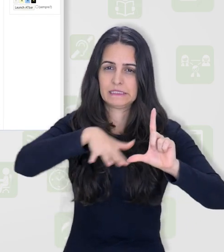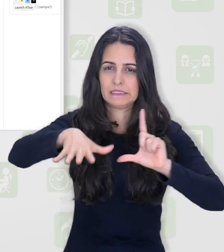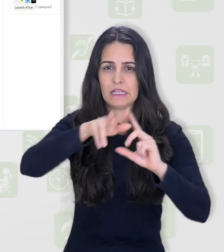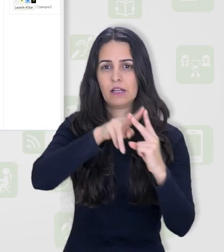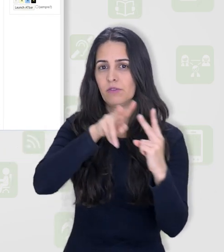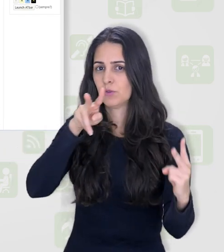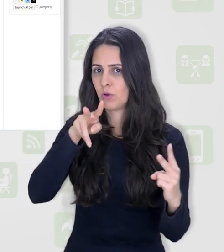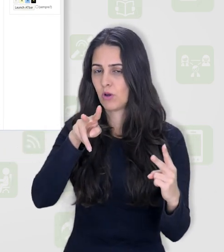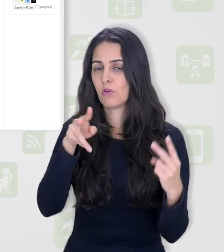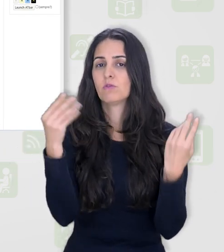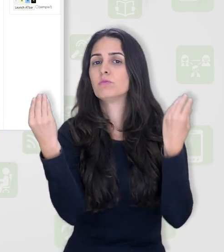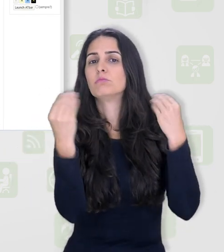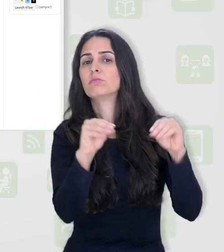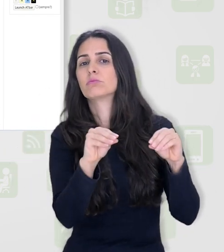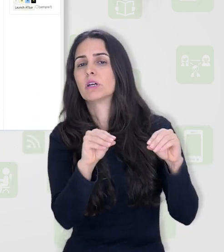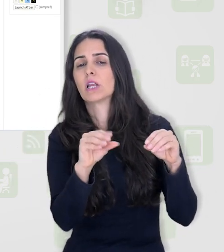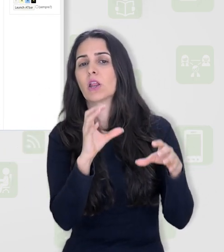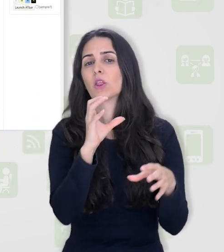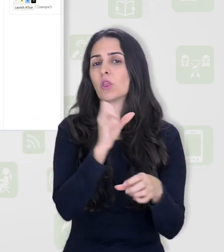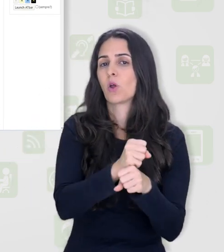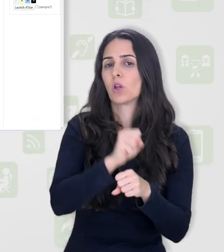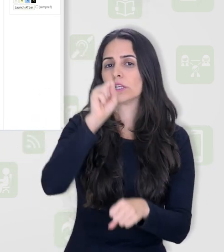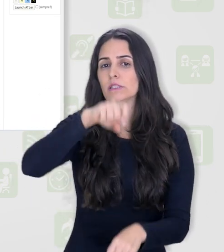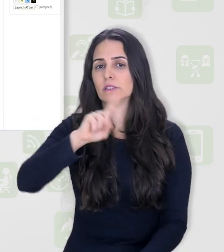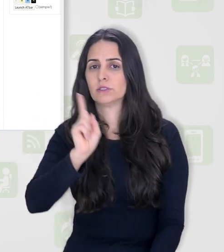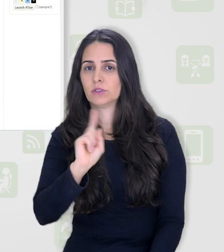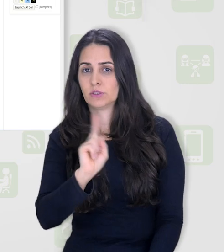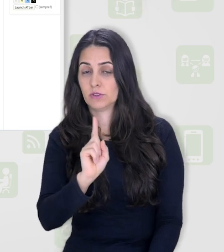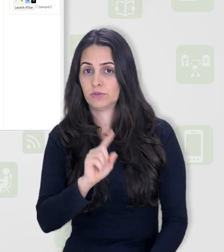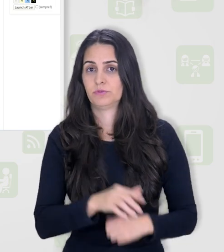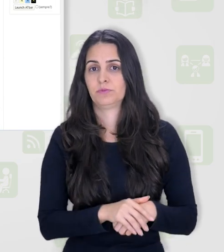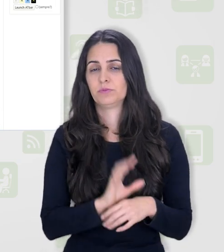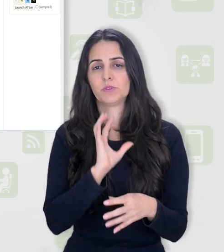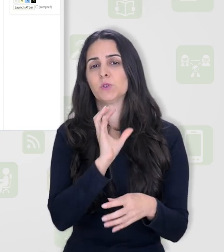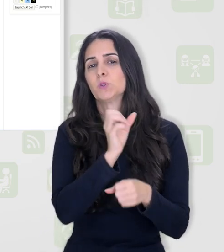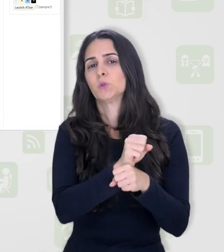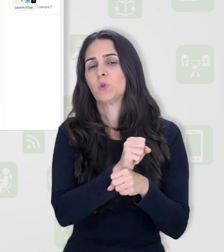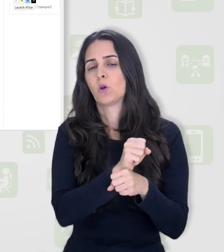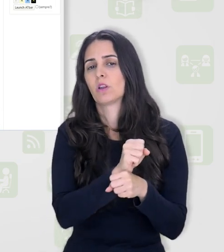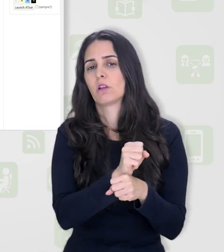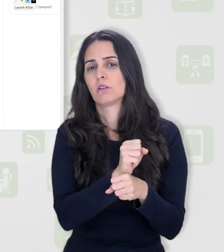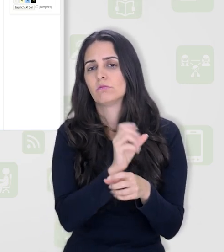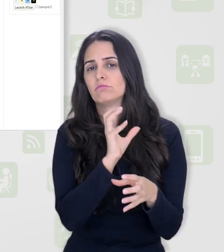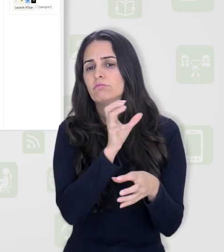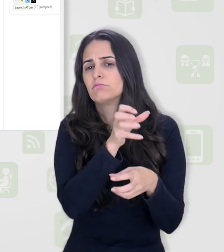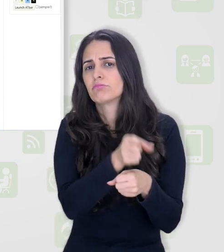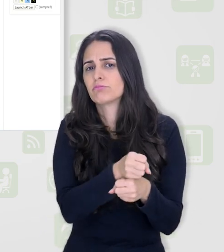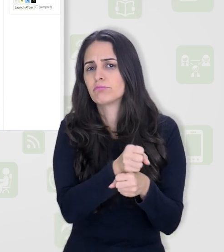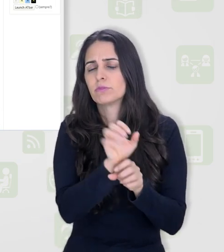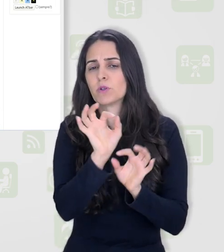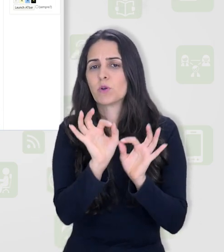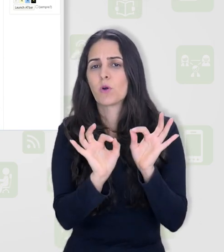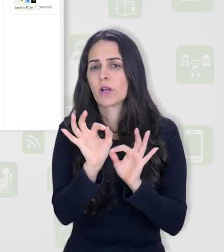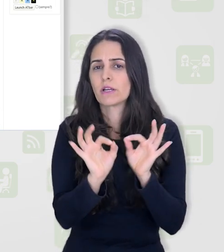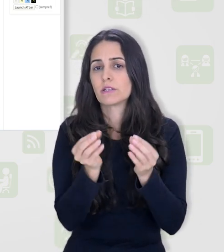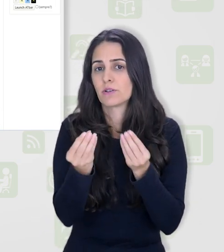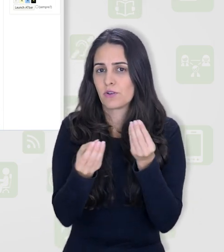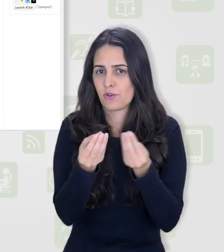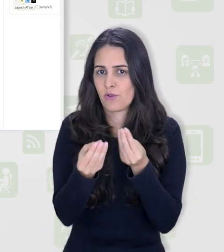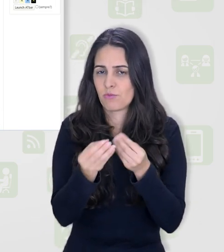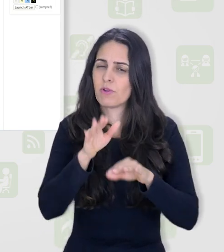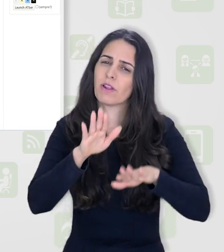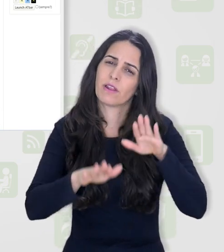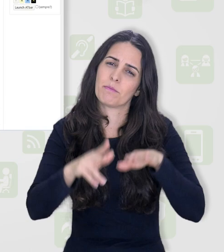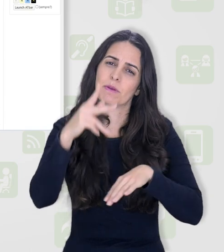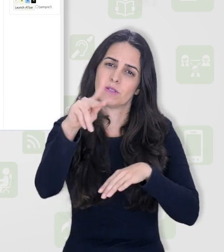elas com ou sem atribuição de notas e essas notas então podem ser organizadas de